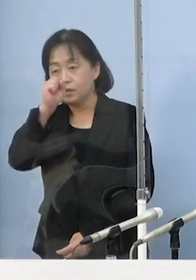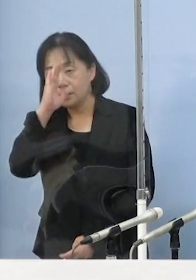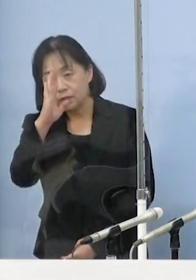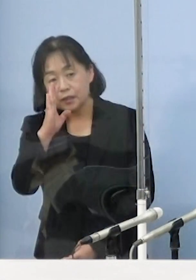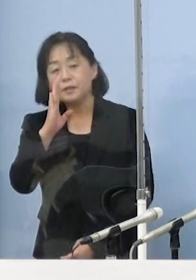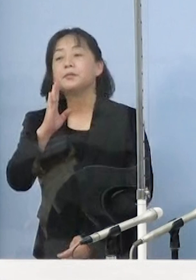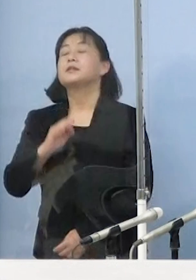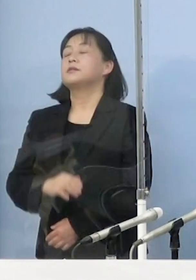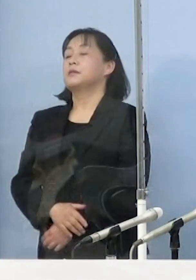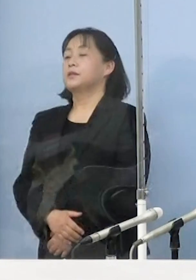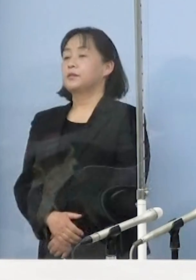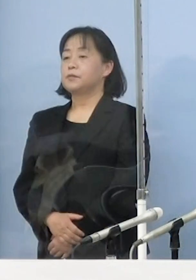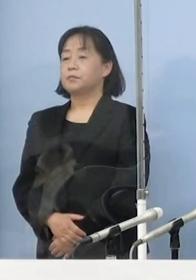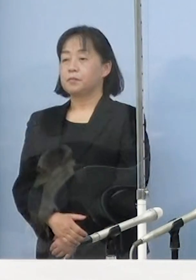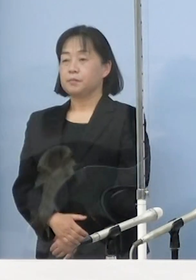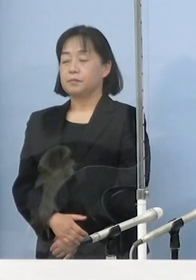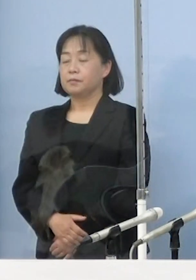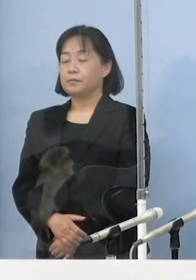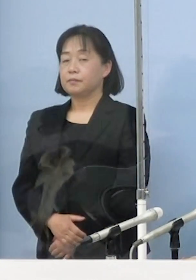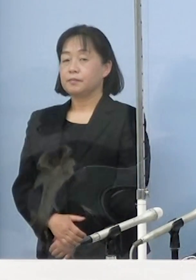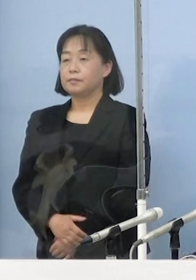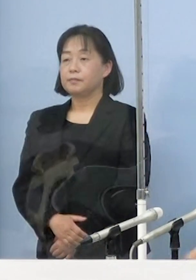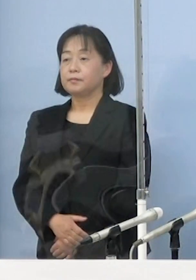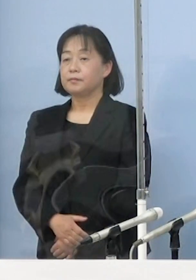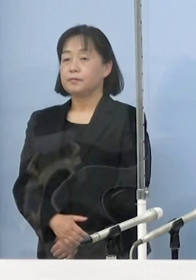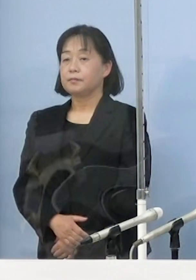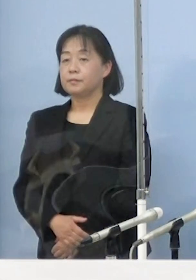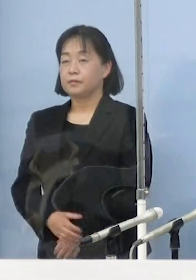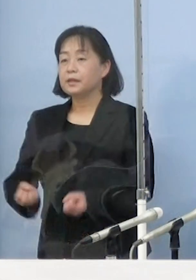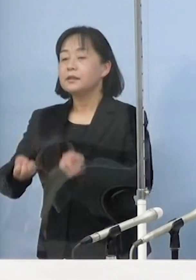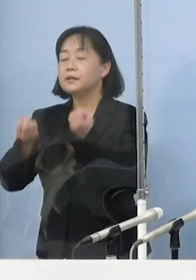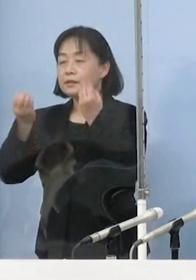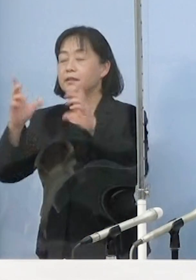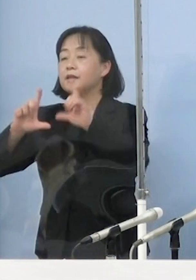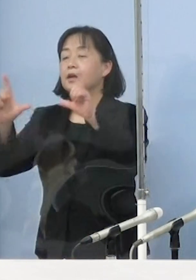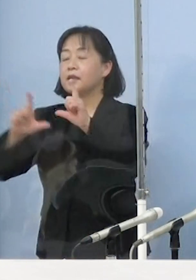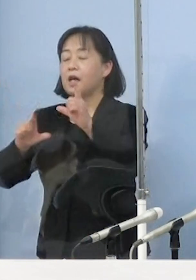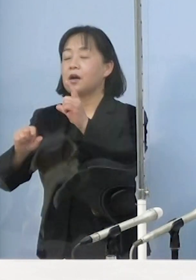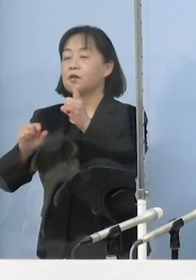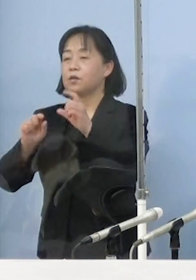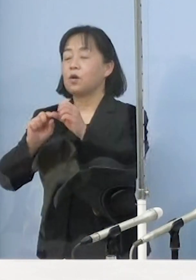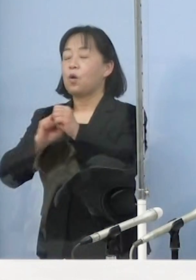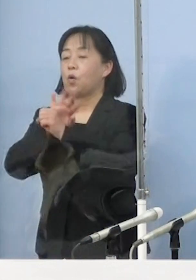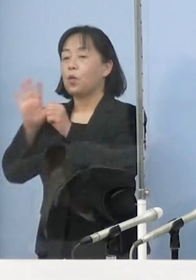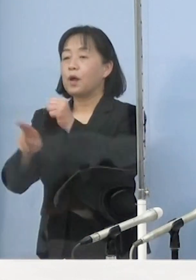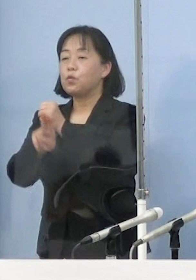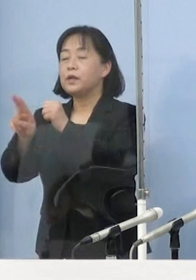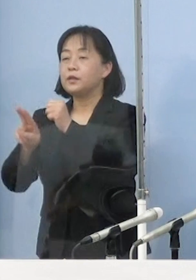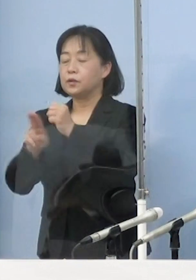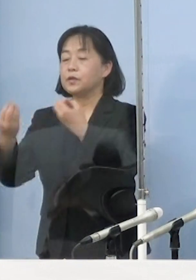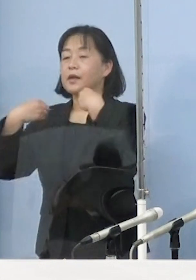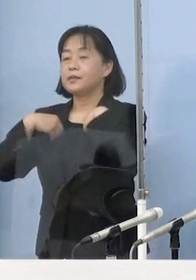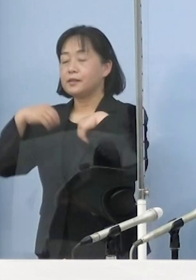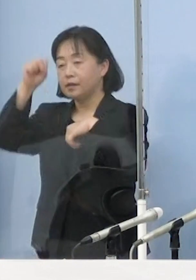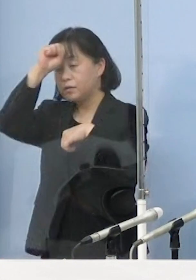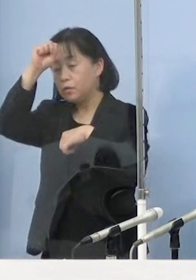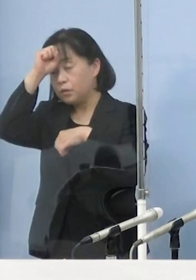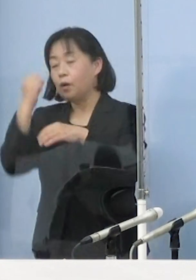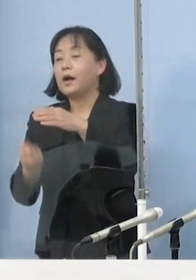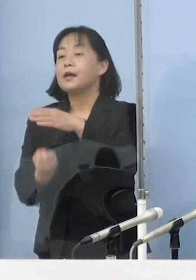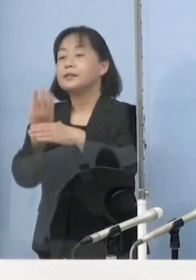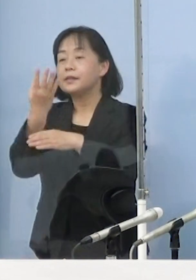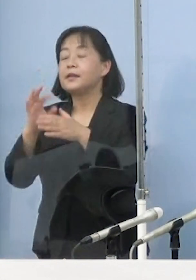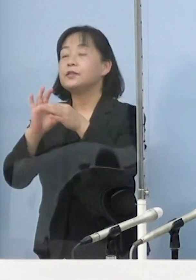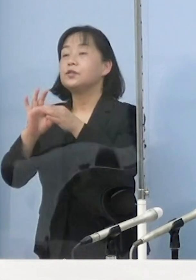はい、じゃあよろしくお願いいたします。新型コロナウイルス感染症の発生につきまして